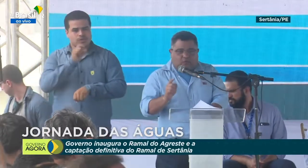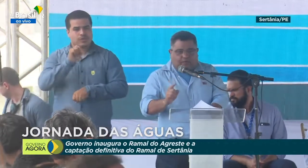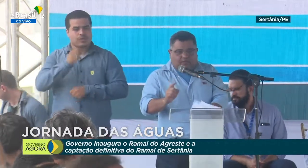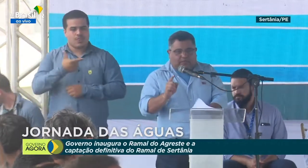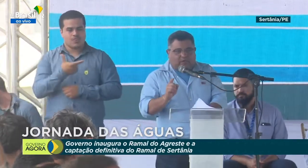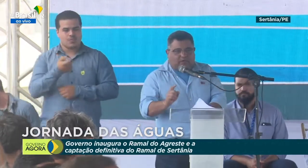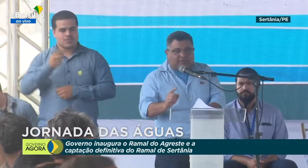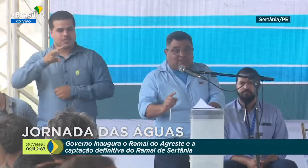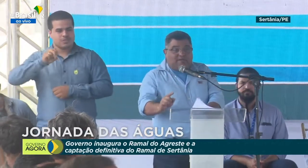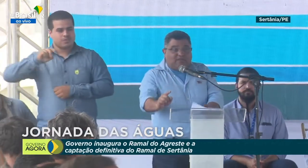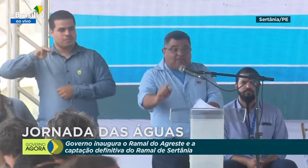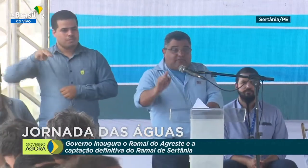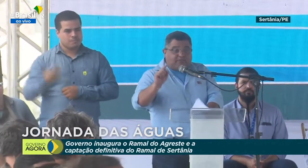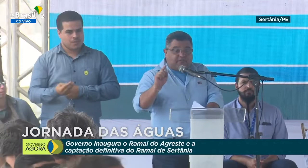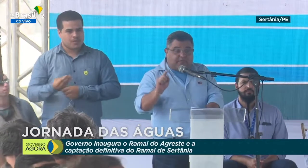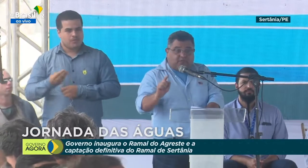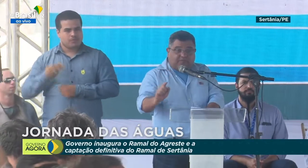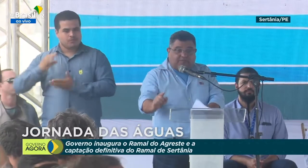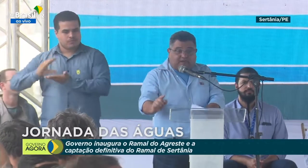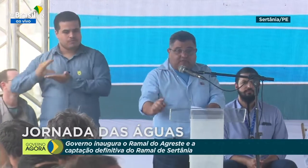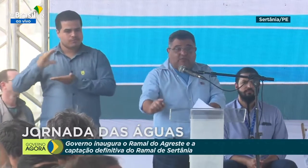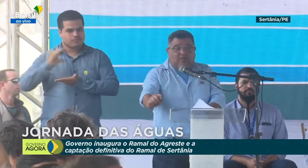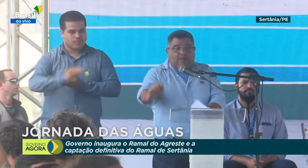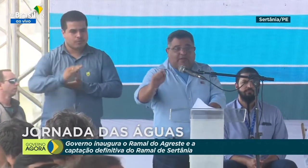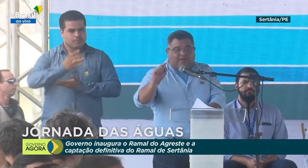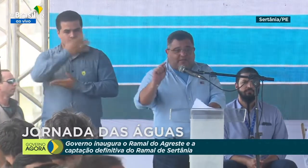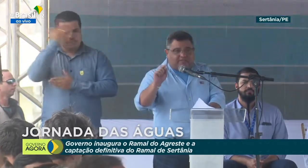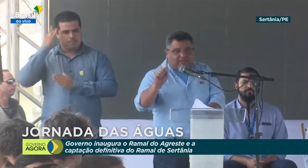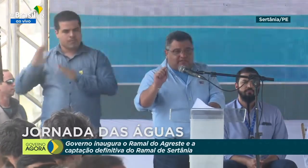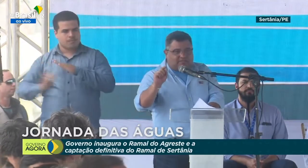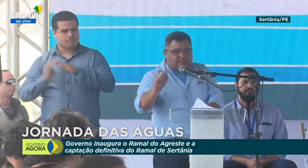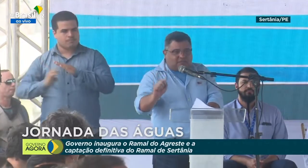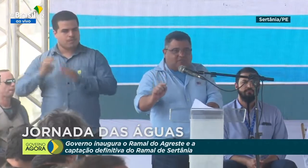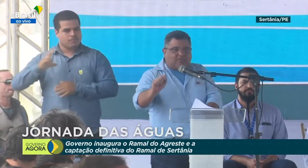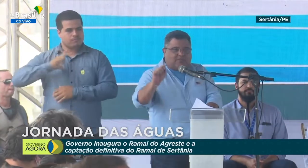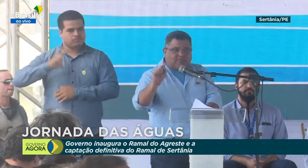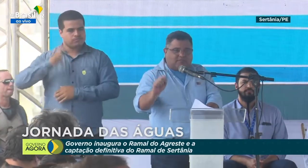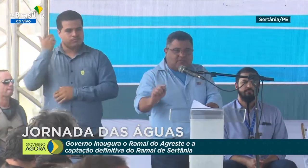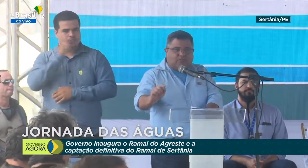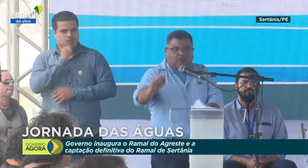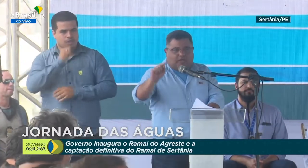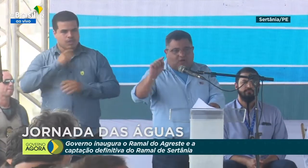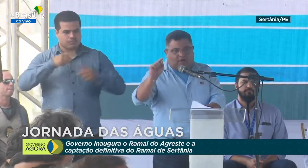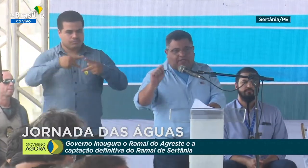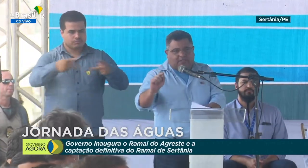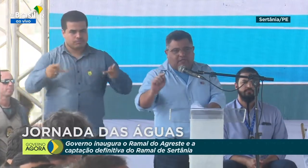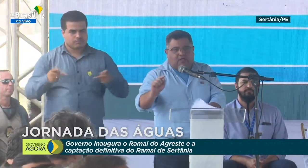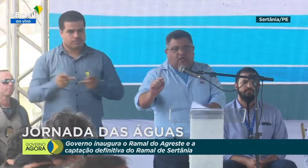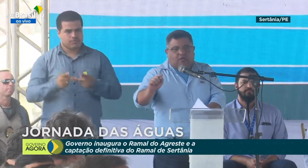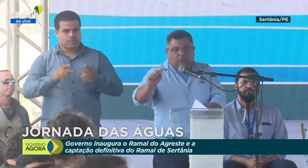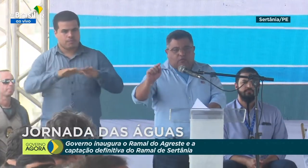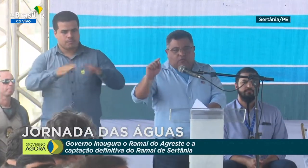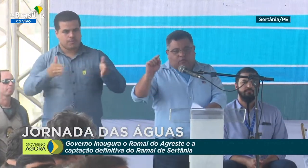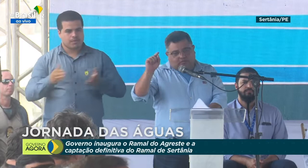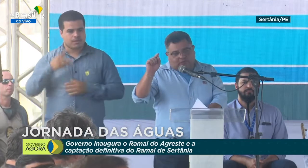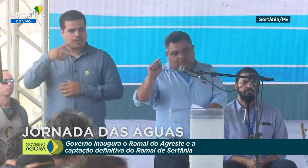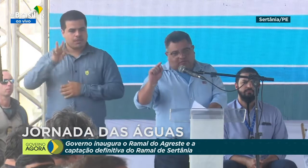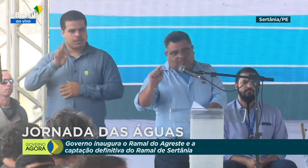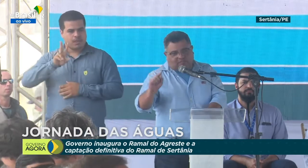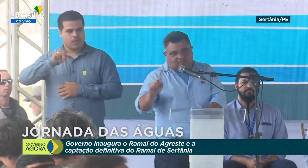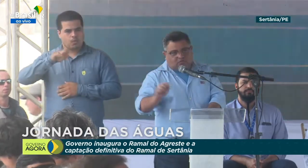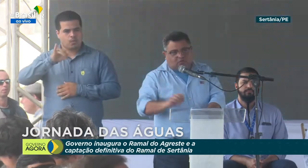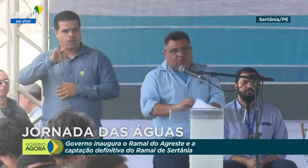250 milhões de investimentos privados para a revitalização das bacias do Taquari, do